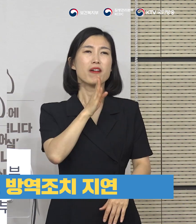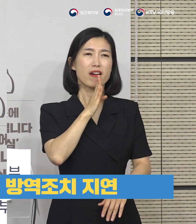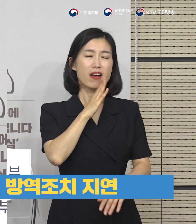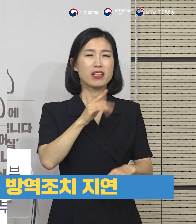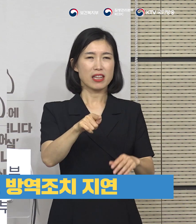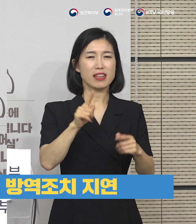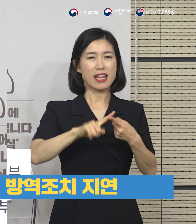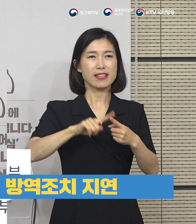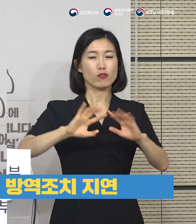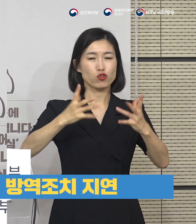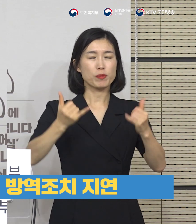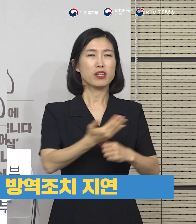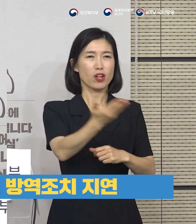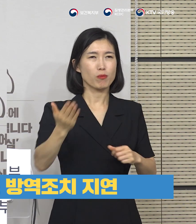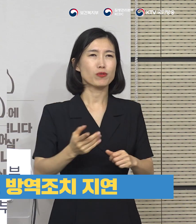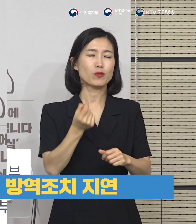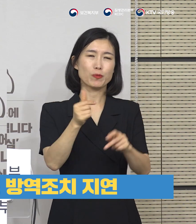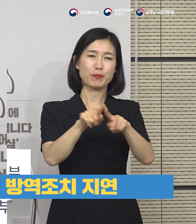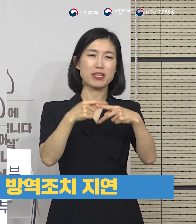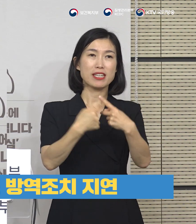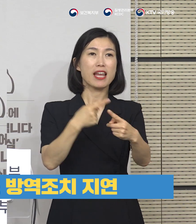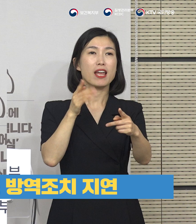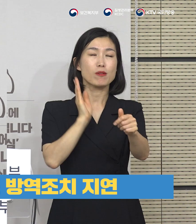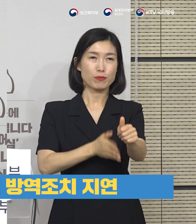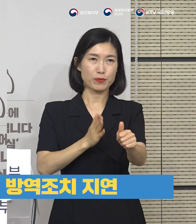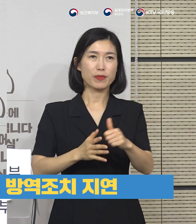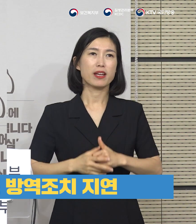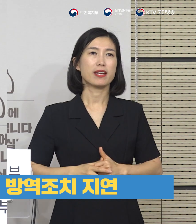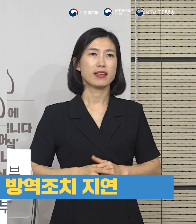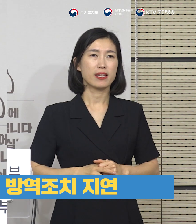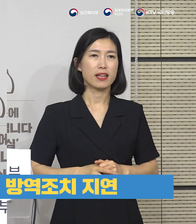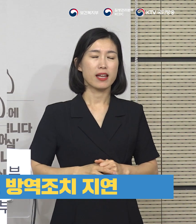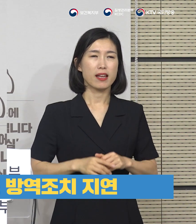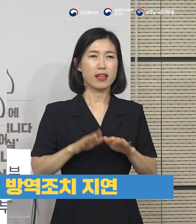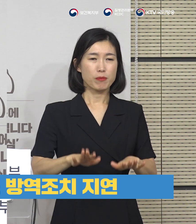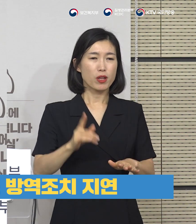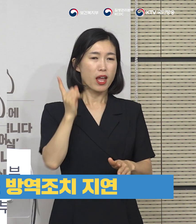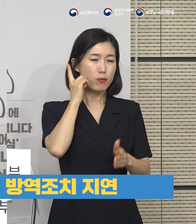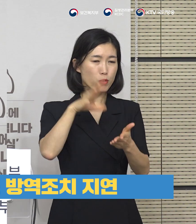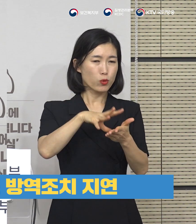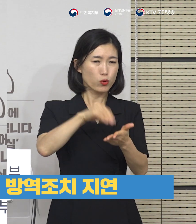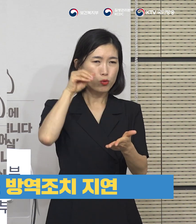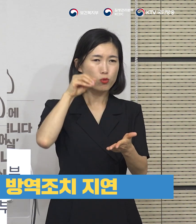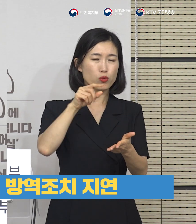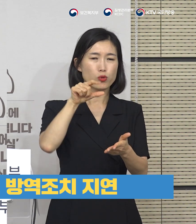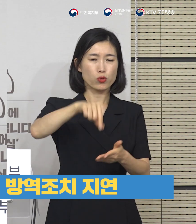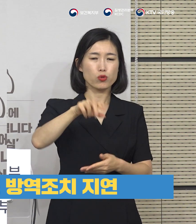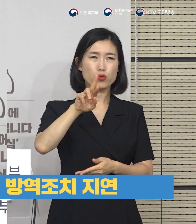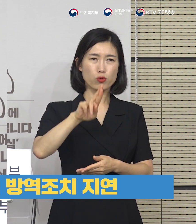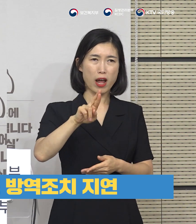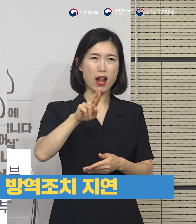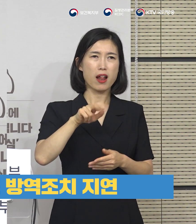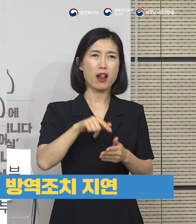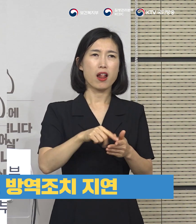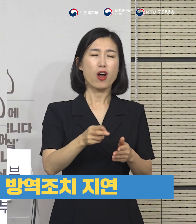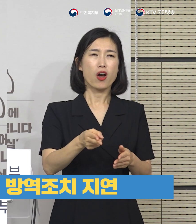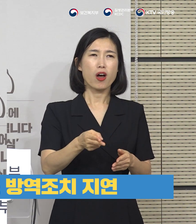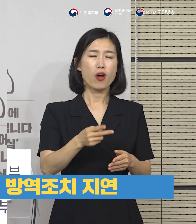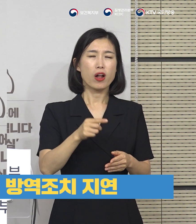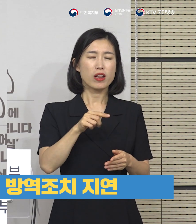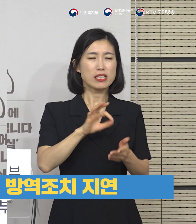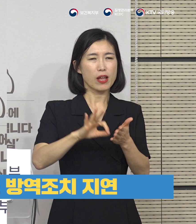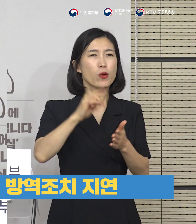국민들께 양해를 바랍니다. 이번 조치가 불가피하게 특히 위험도가 높은 시설을 중심으로